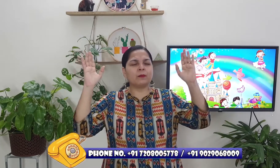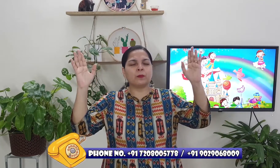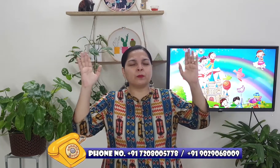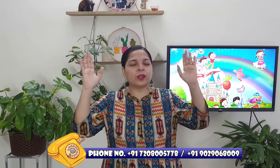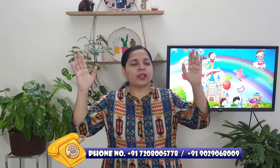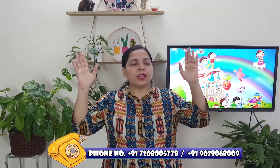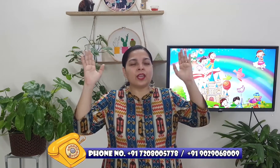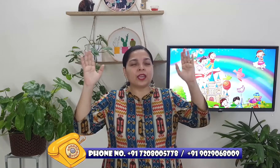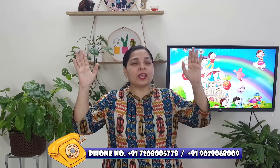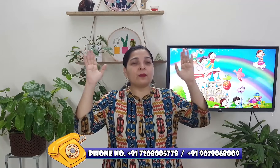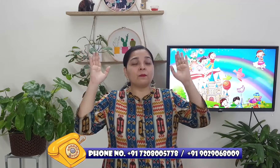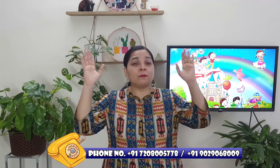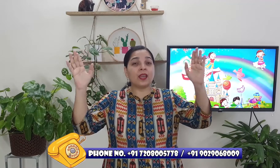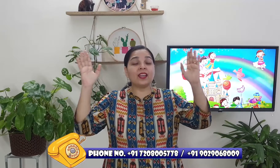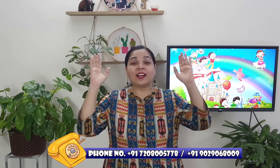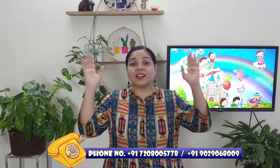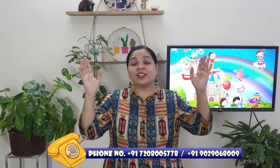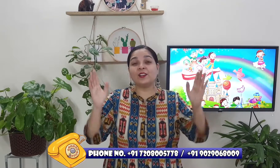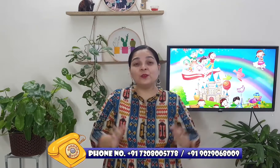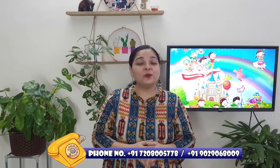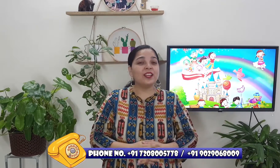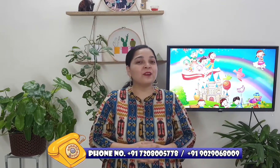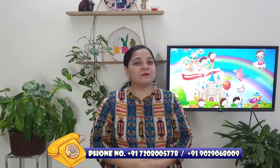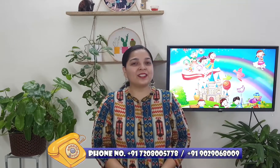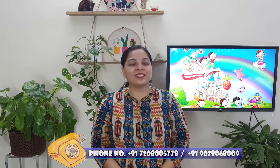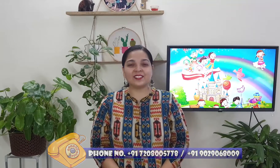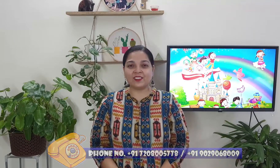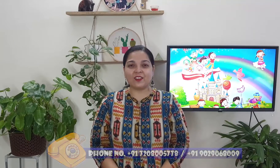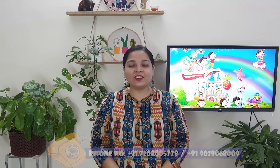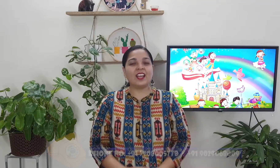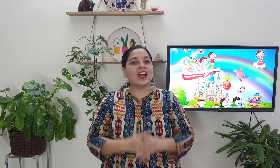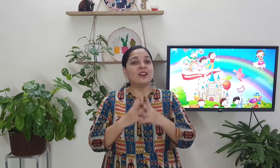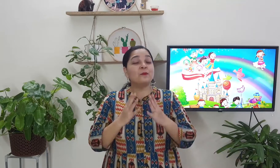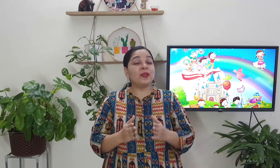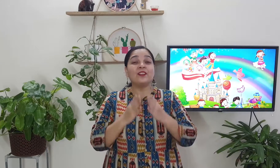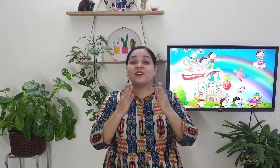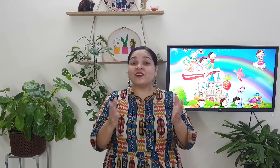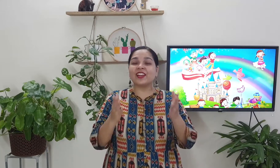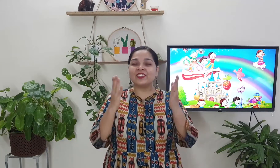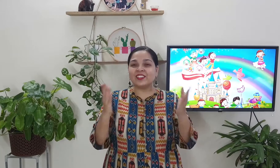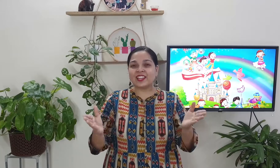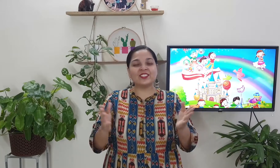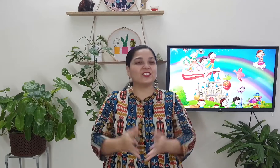இயேசுவின் மகிமையான நாமத்தில் ஜெபிக்கிறோம், ஆமேன். நன்றி. தேவன் உங்களை